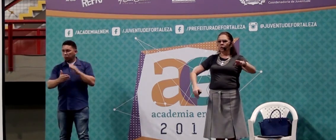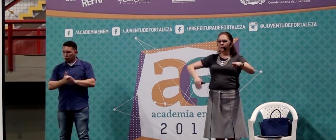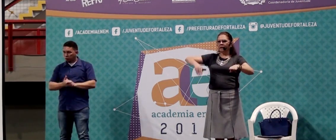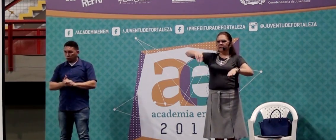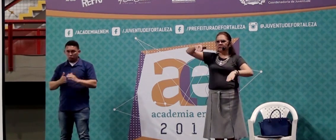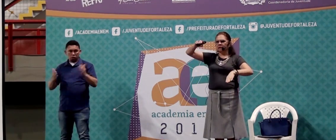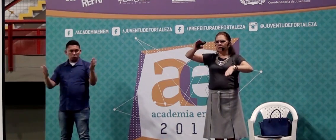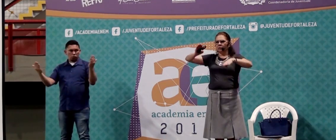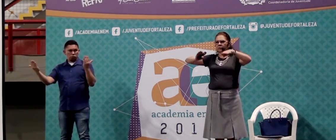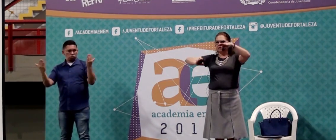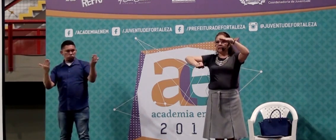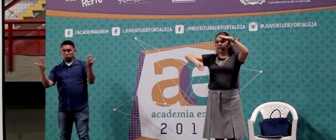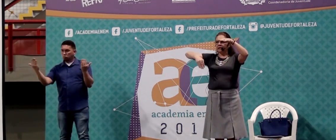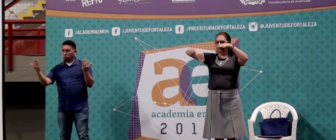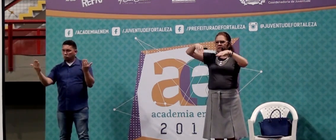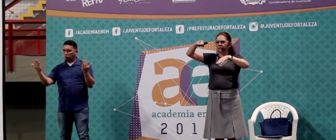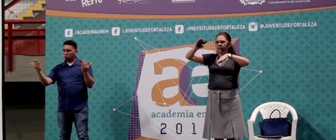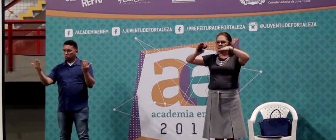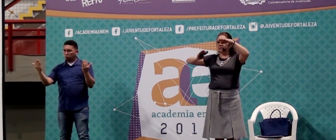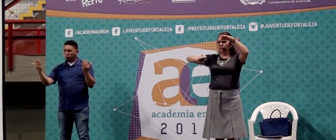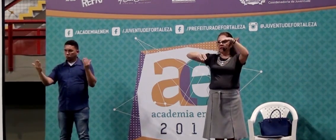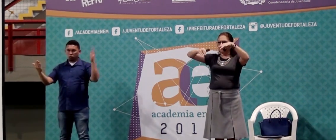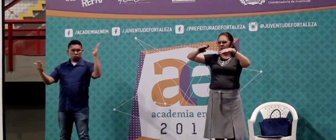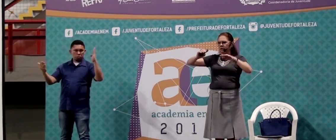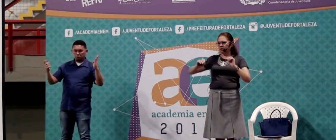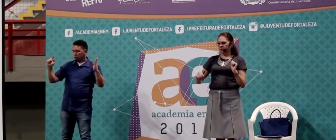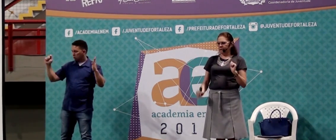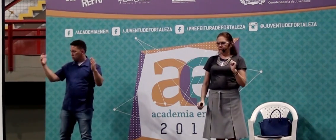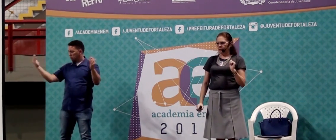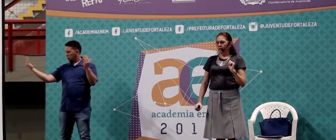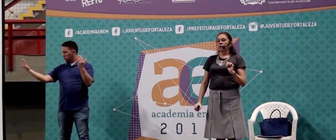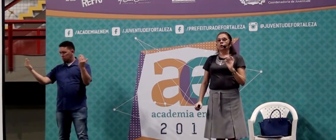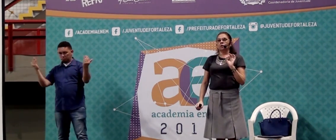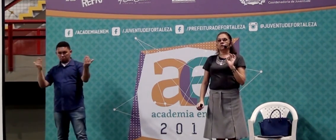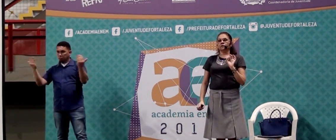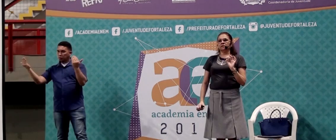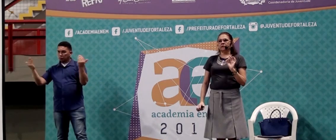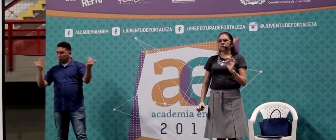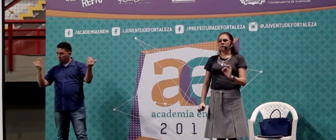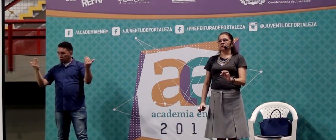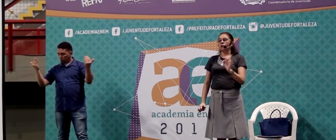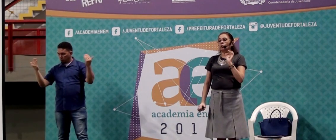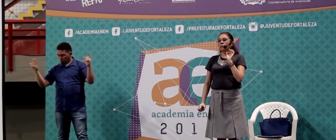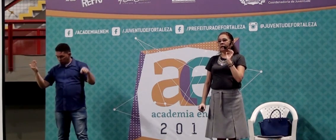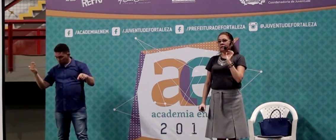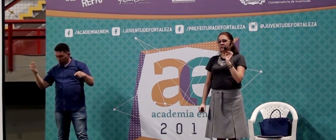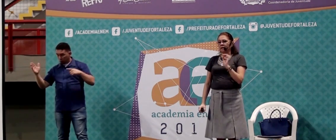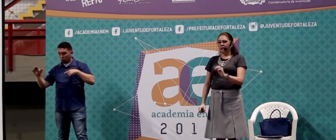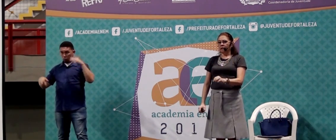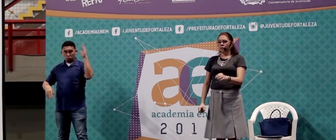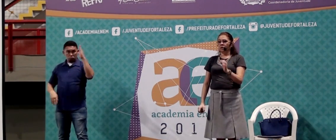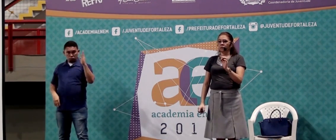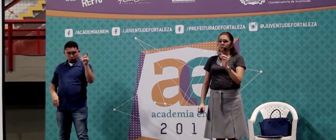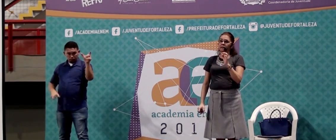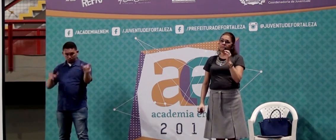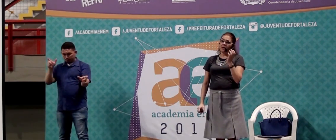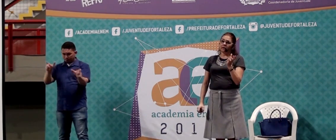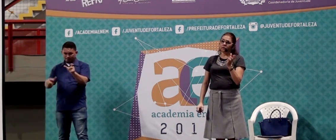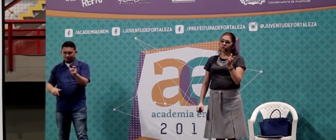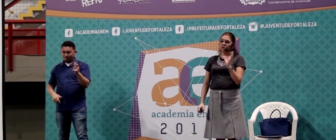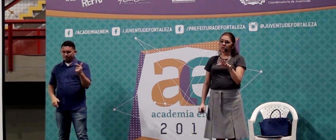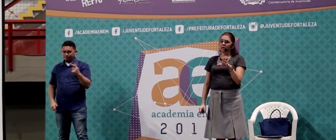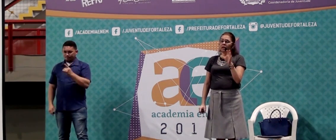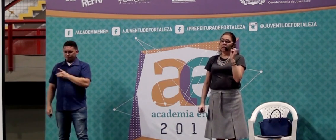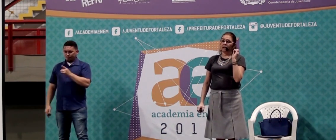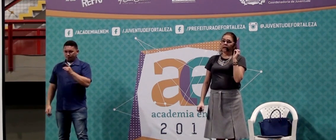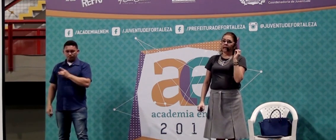uma comparação por semelhança, Brasil e Argentina. Quando você diz, o brasileiro não tem